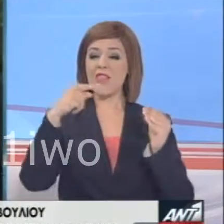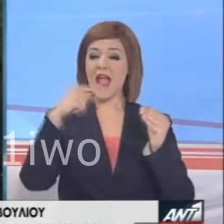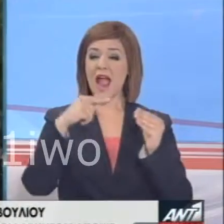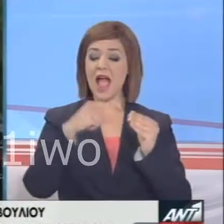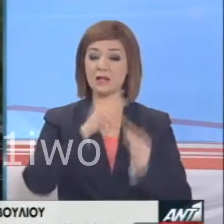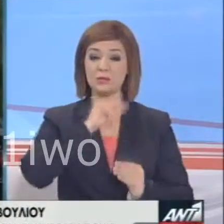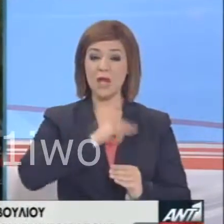4%